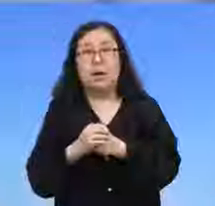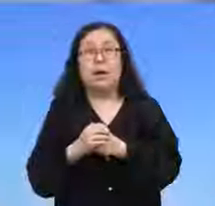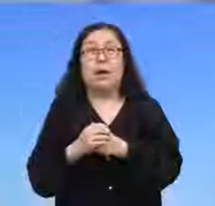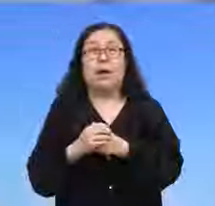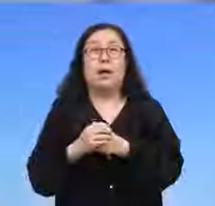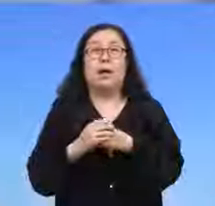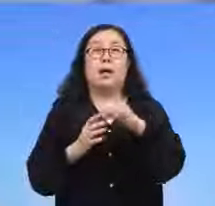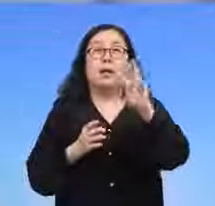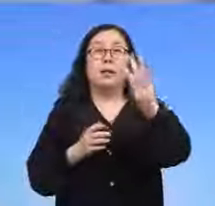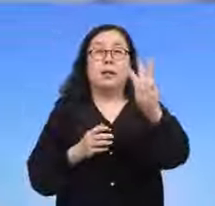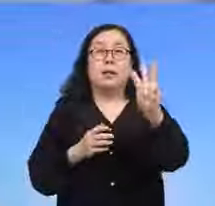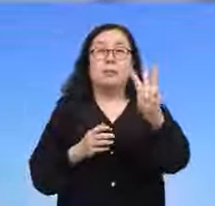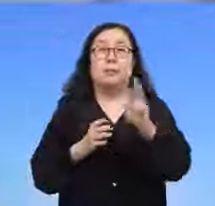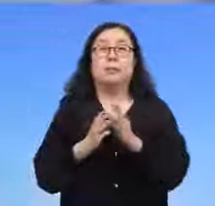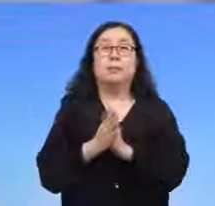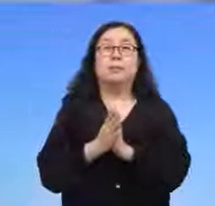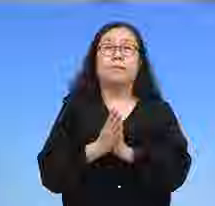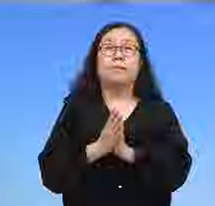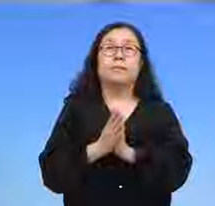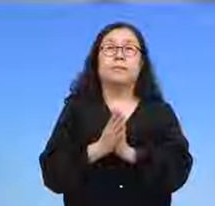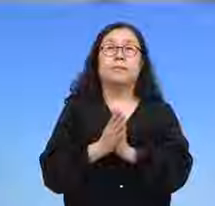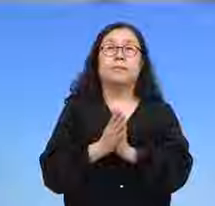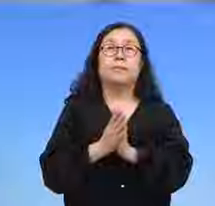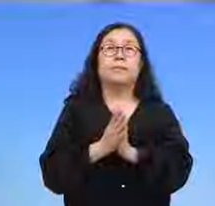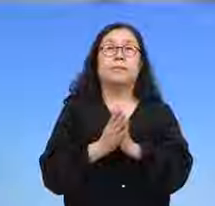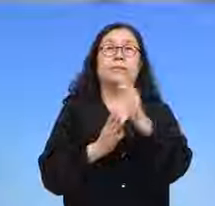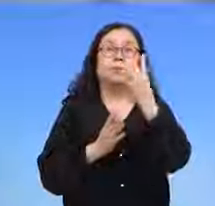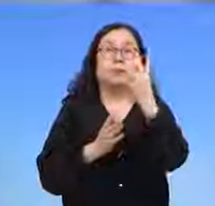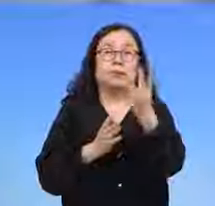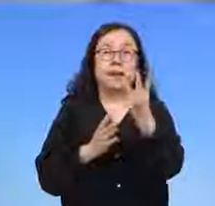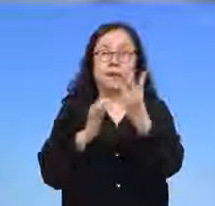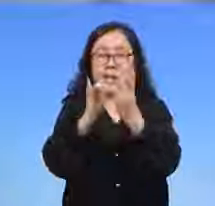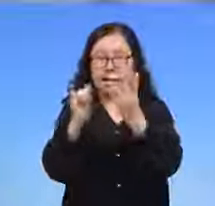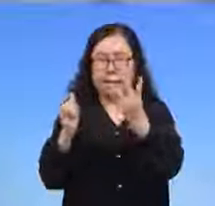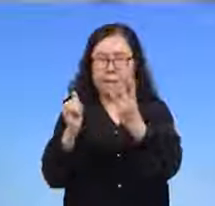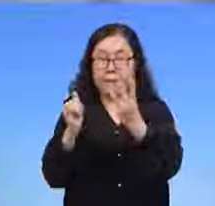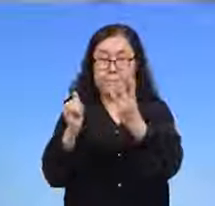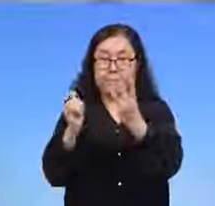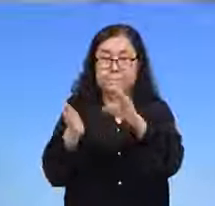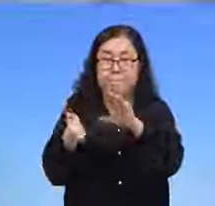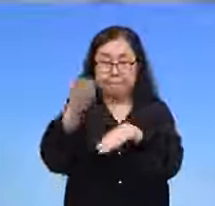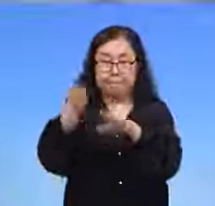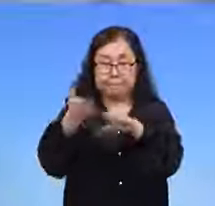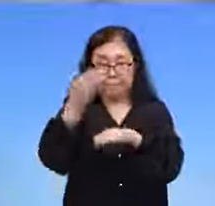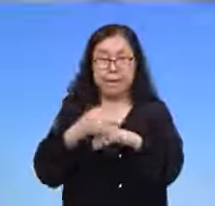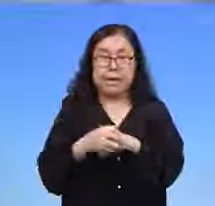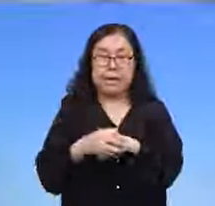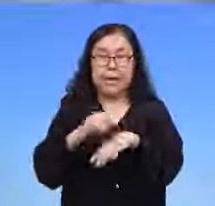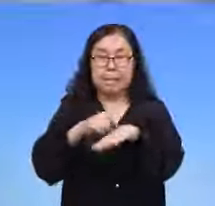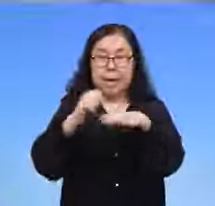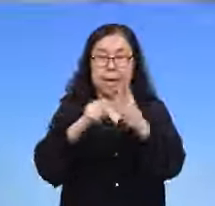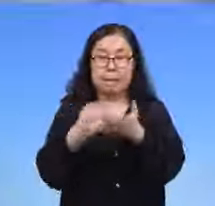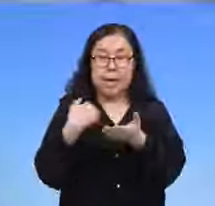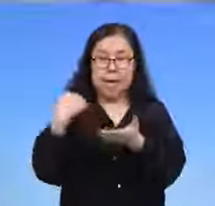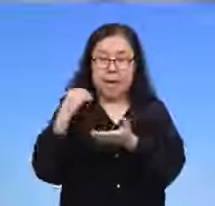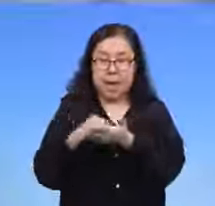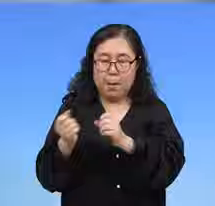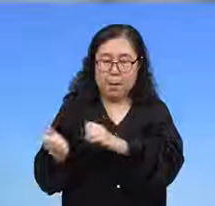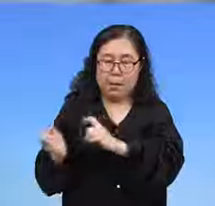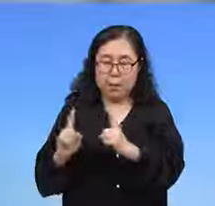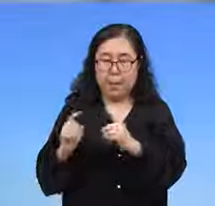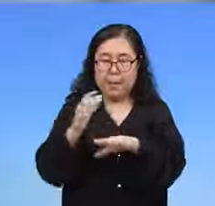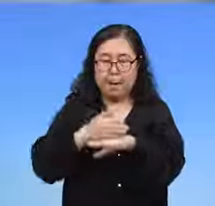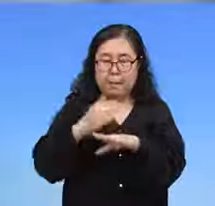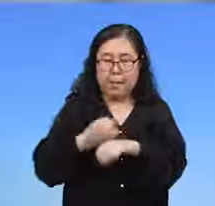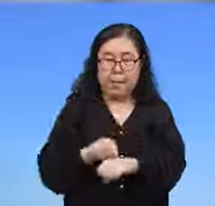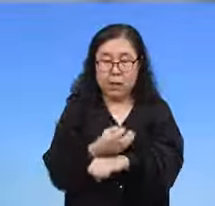그 다음에 153, 3은 3명 이상, 3사람 이상에게 이 마음에 회복된